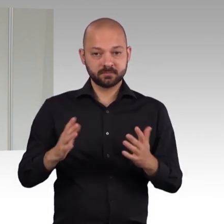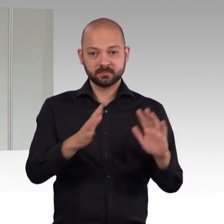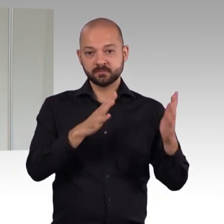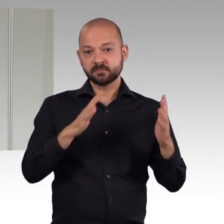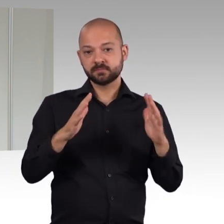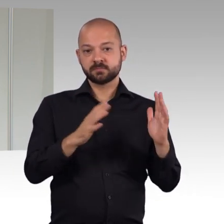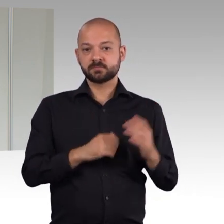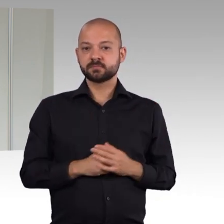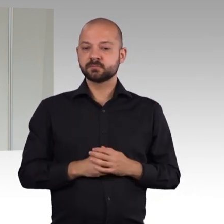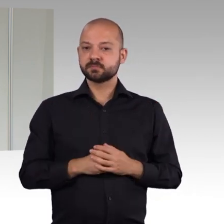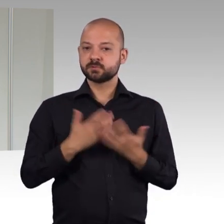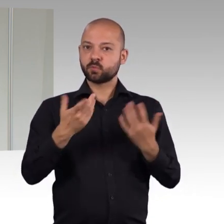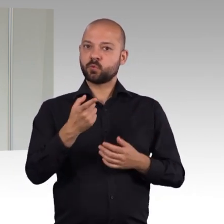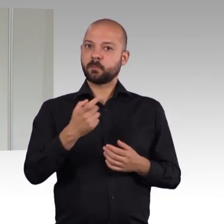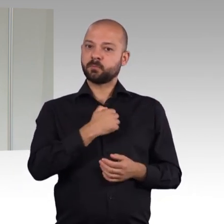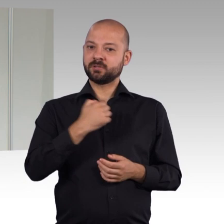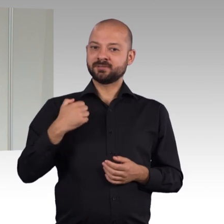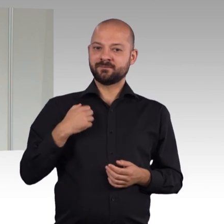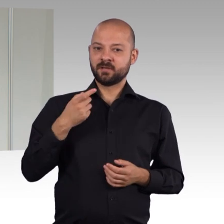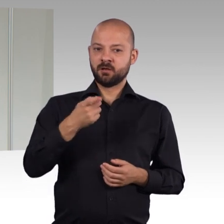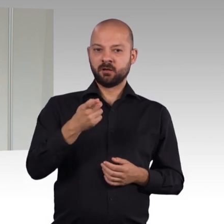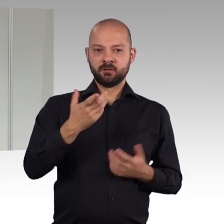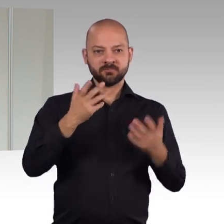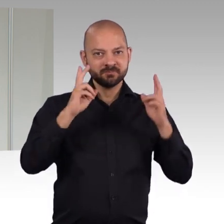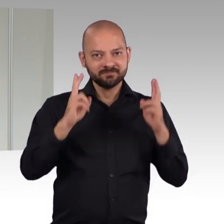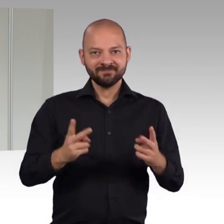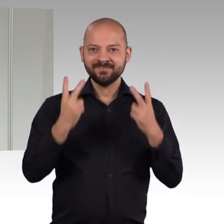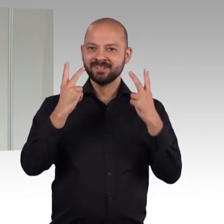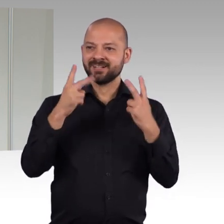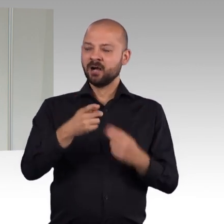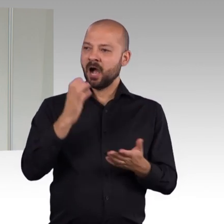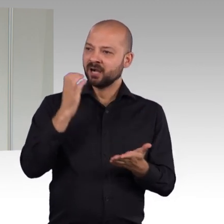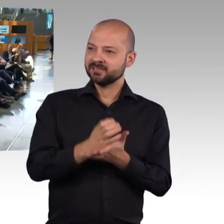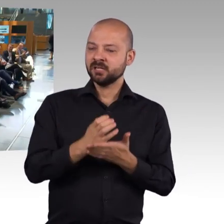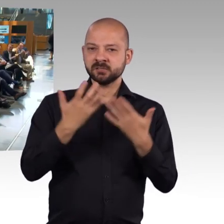Es ist schlimmer als das. Es ist unpatriotisch.